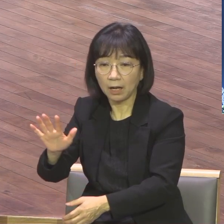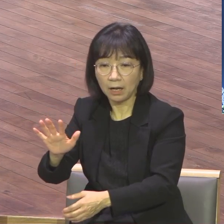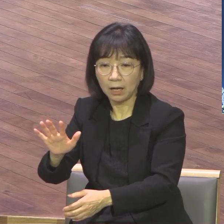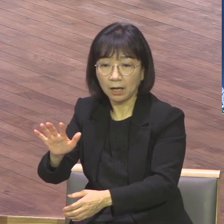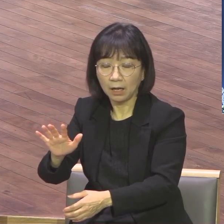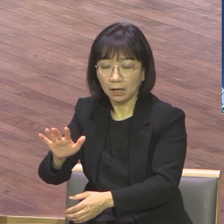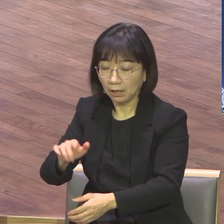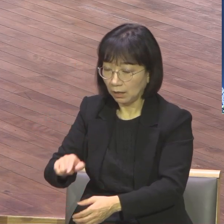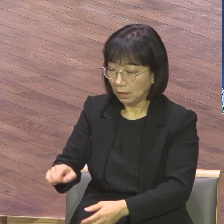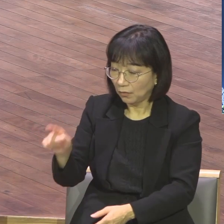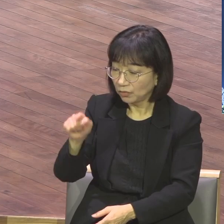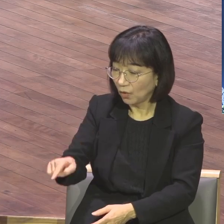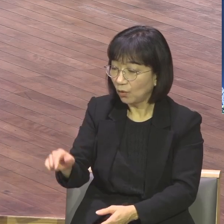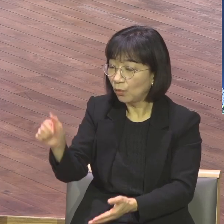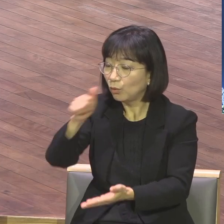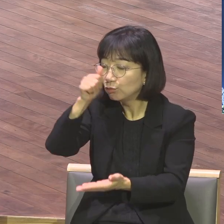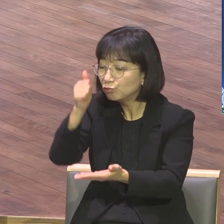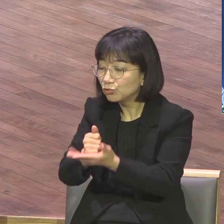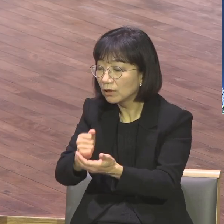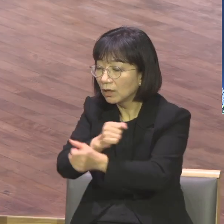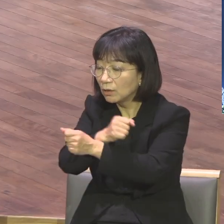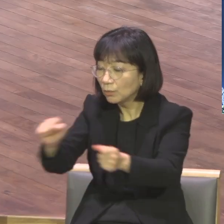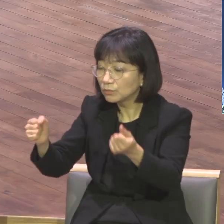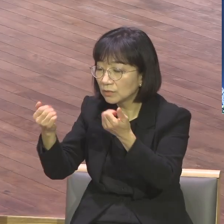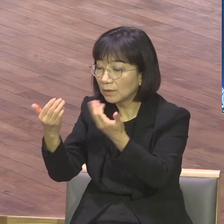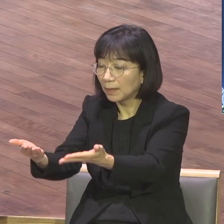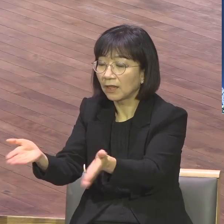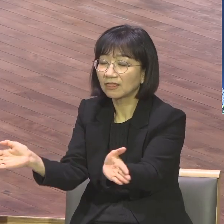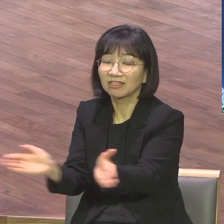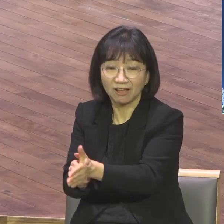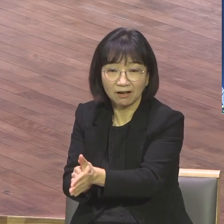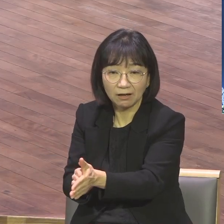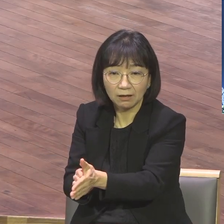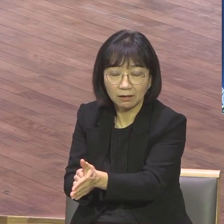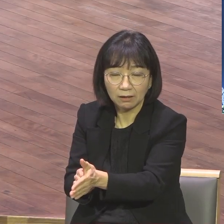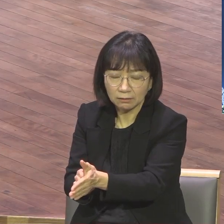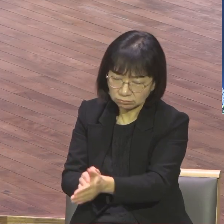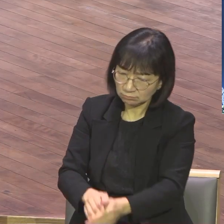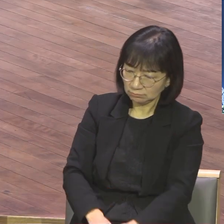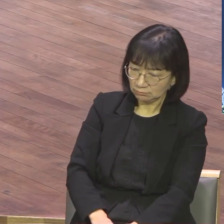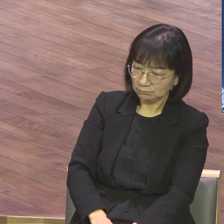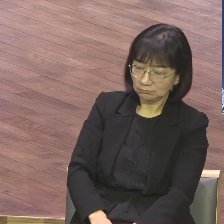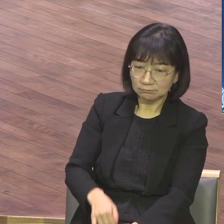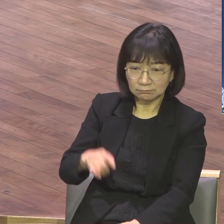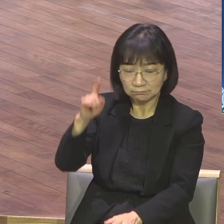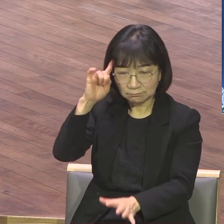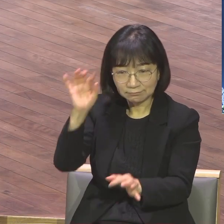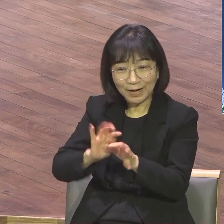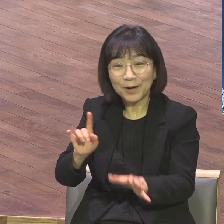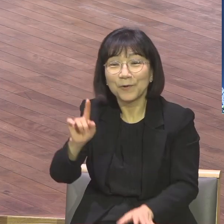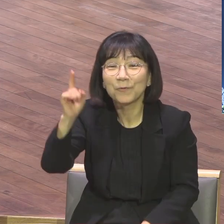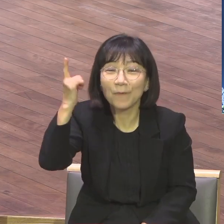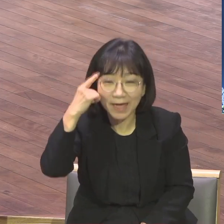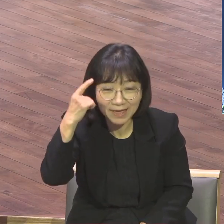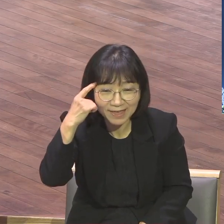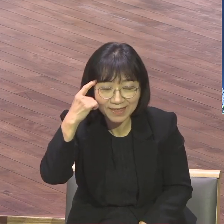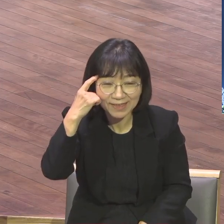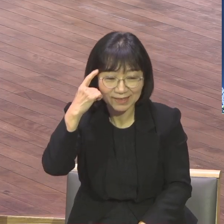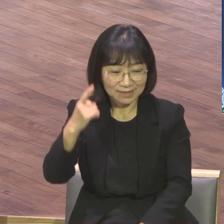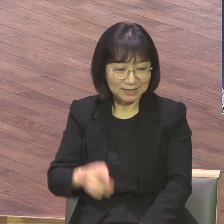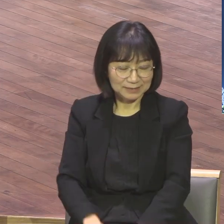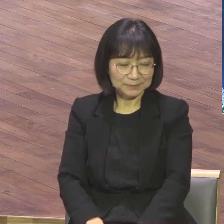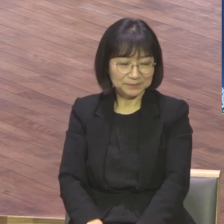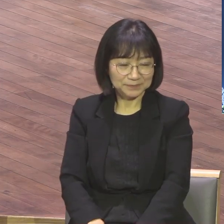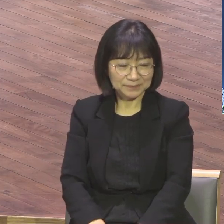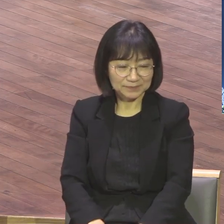예수님께서 이 정근병자를 향해서 너 죄사함을 받았느니라 이렇게 말씀하셨어요. 이것은요